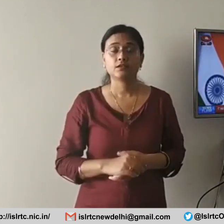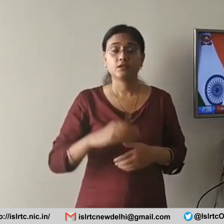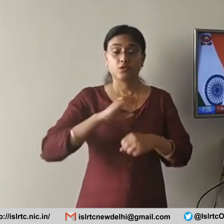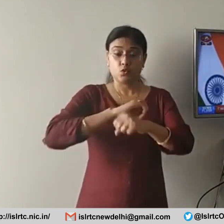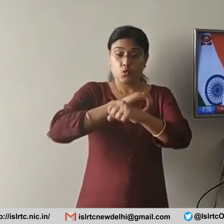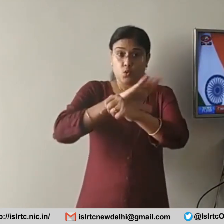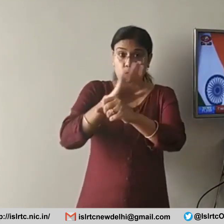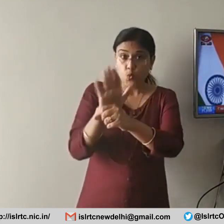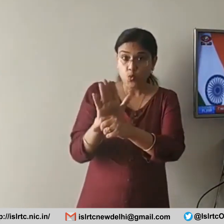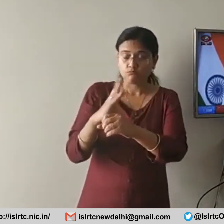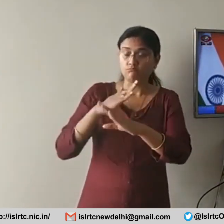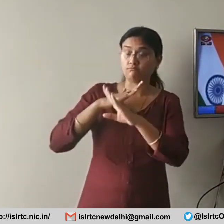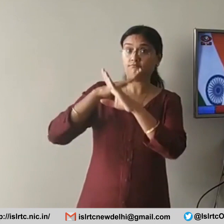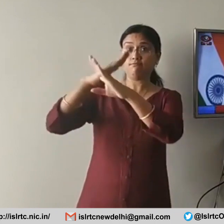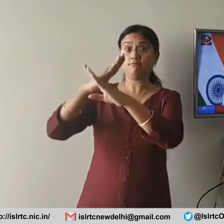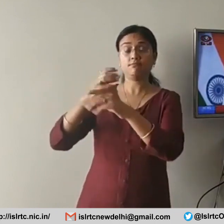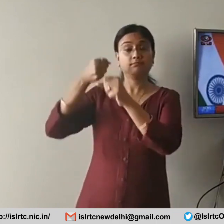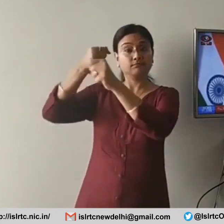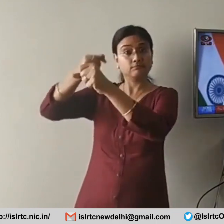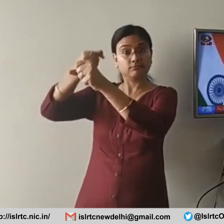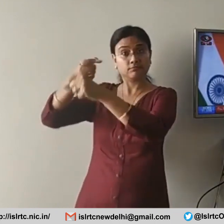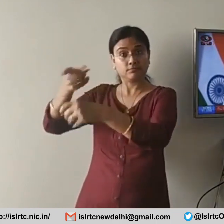कोरोना के खिलाफ लड़ाई में